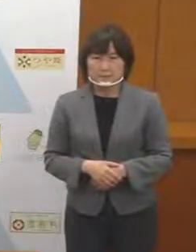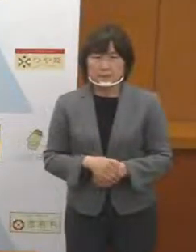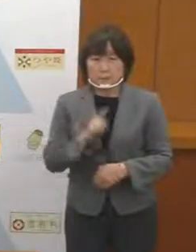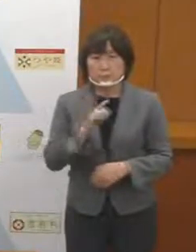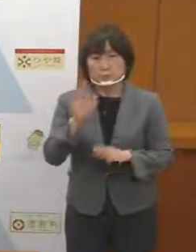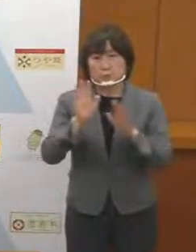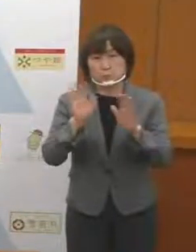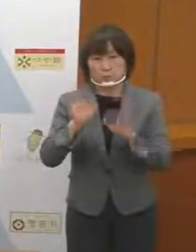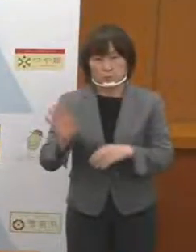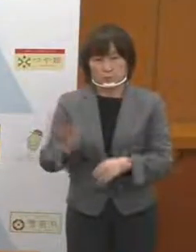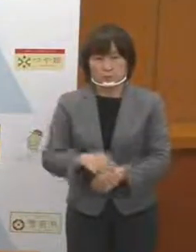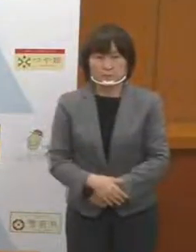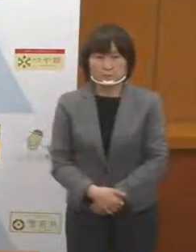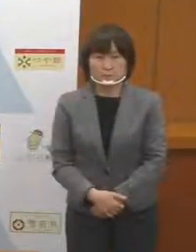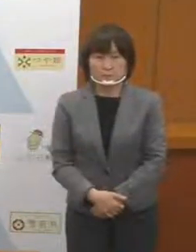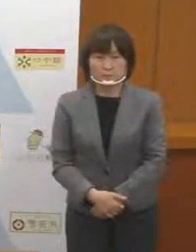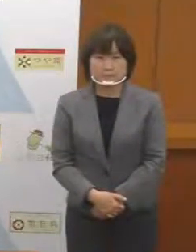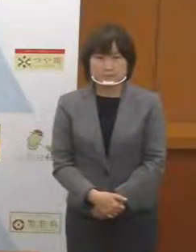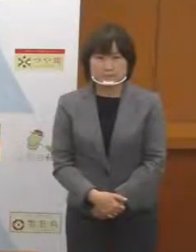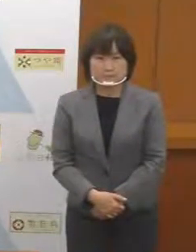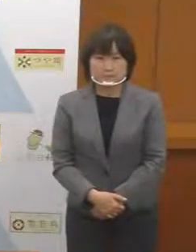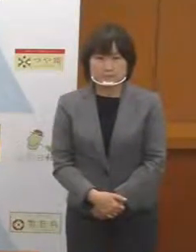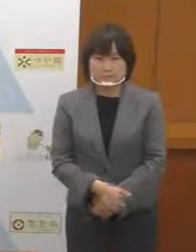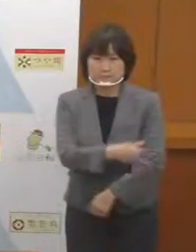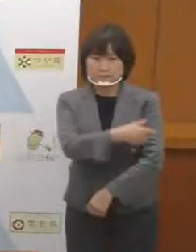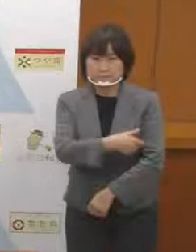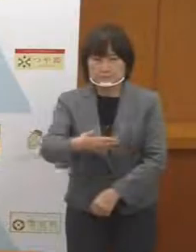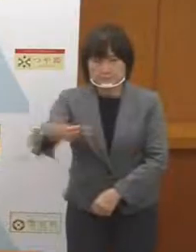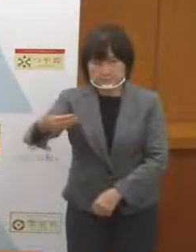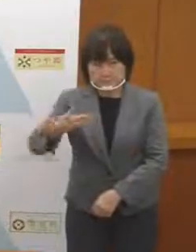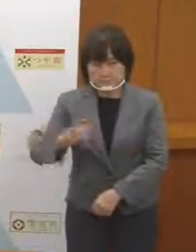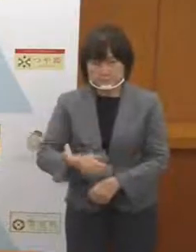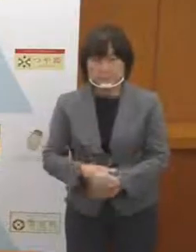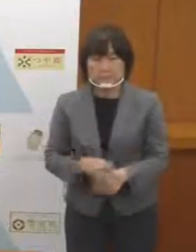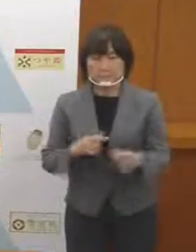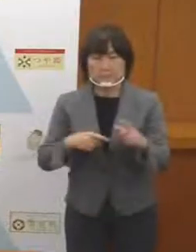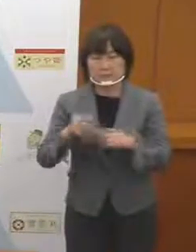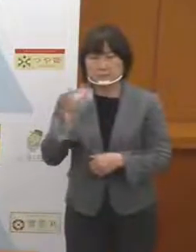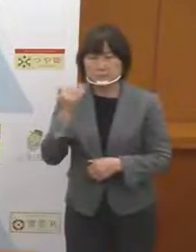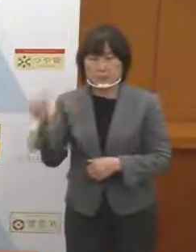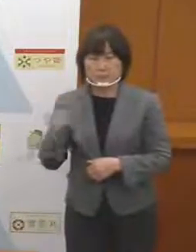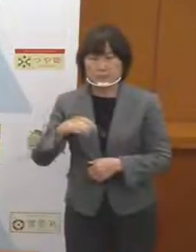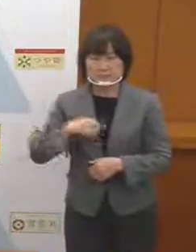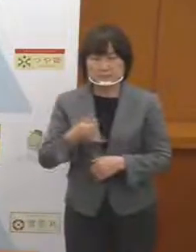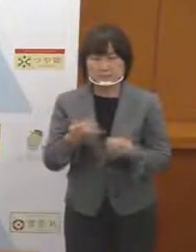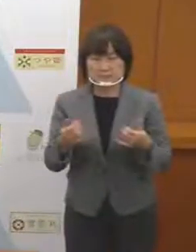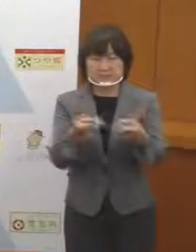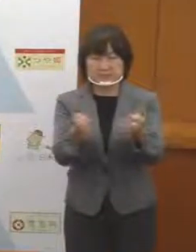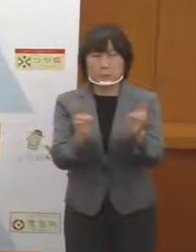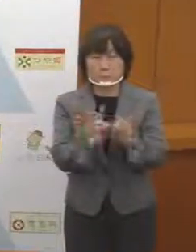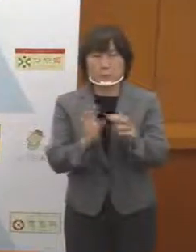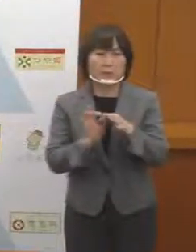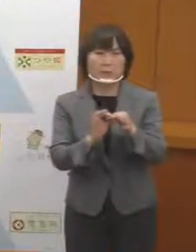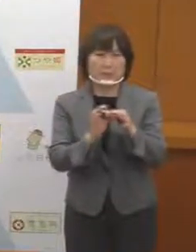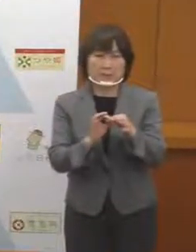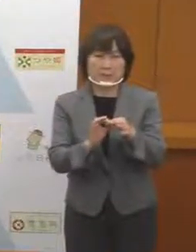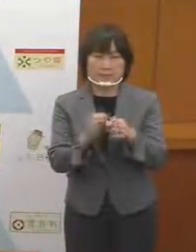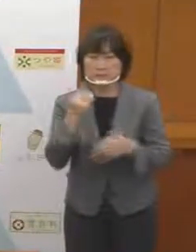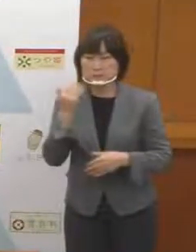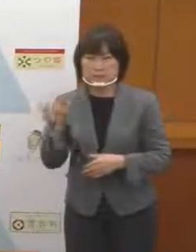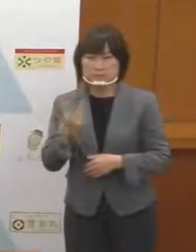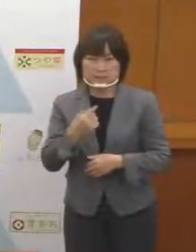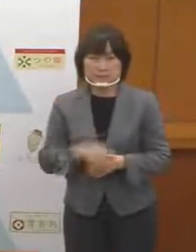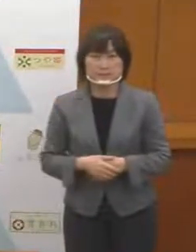いうことでありますありがとうございます aさらにあのまあ自民党との関係ですねあの